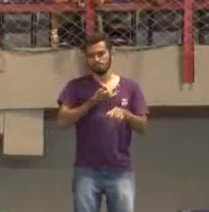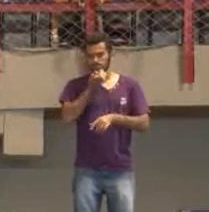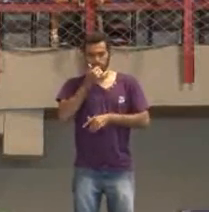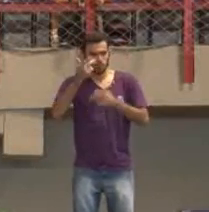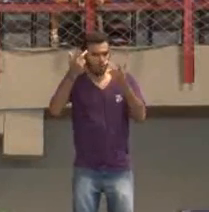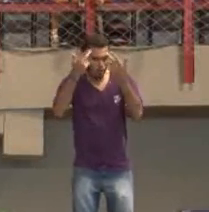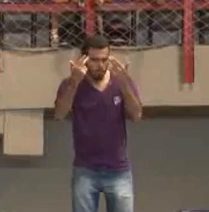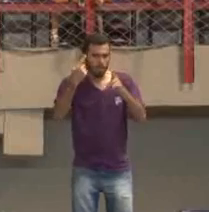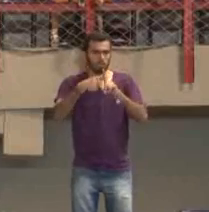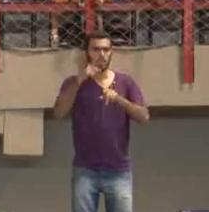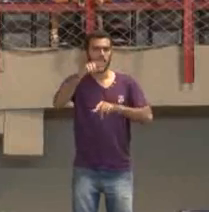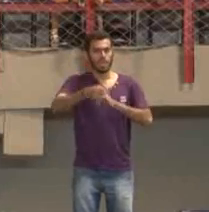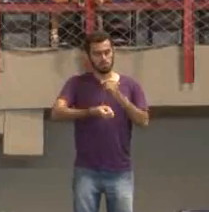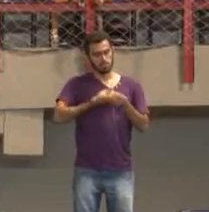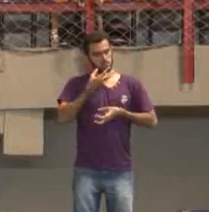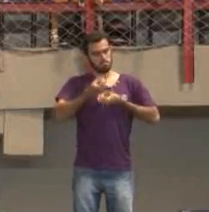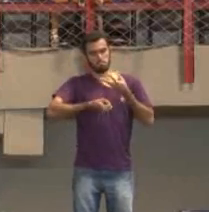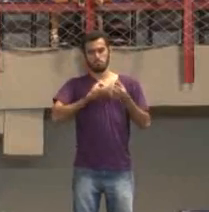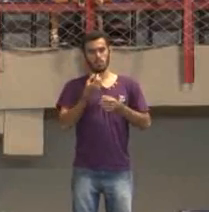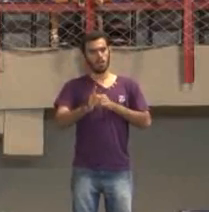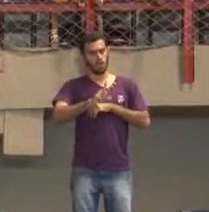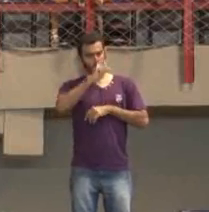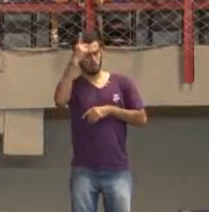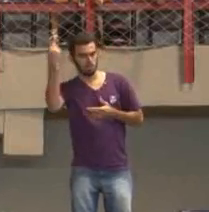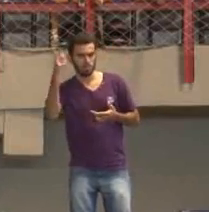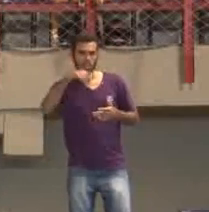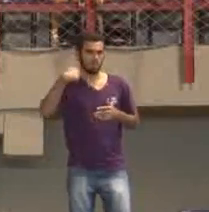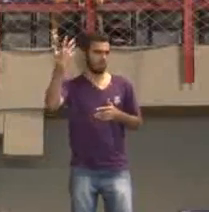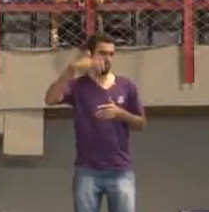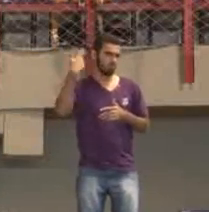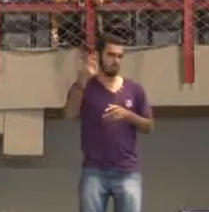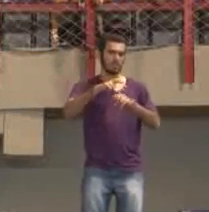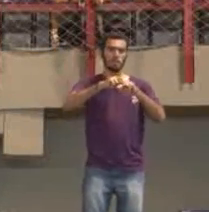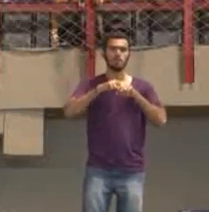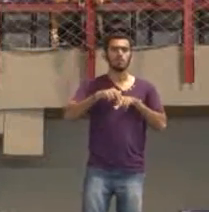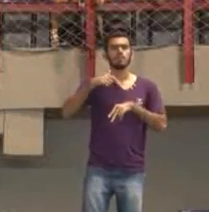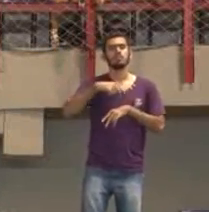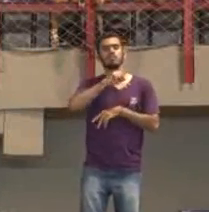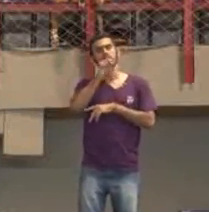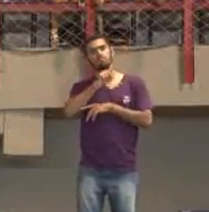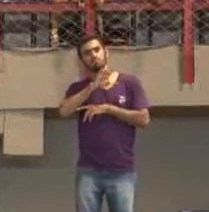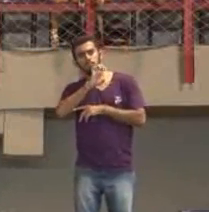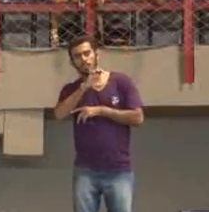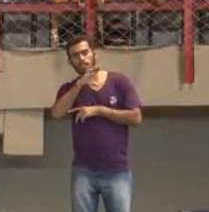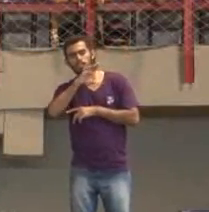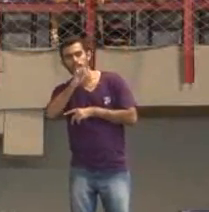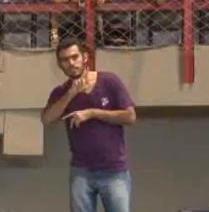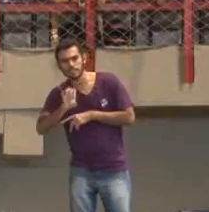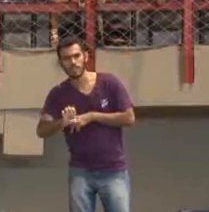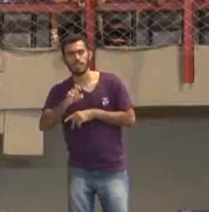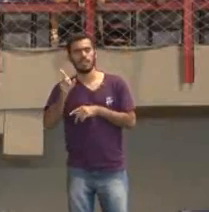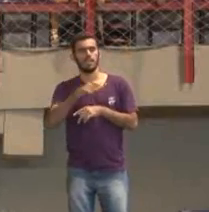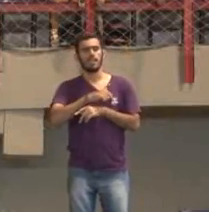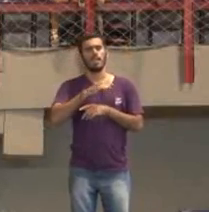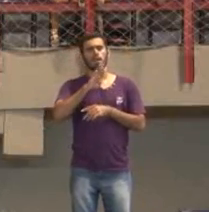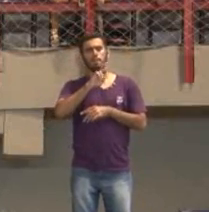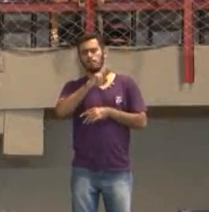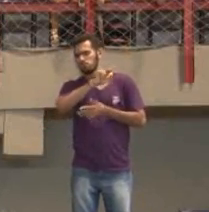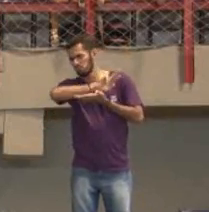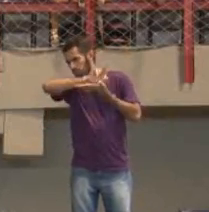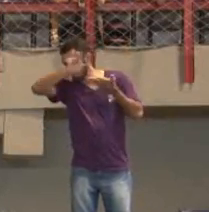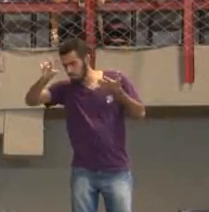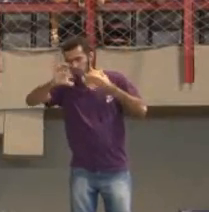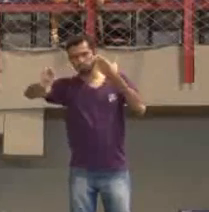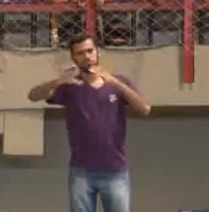música. Então, Zezé de Camargo e Luciano, Chitãozinho e Chororó, Bruno e Marrone, Vitor e Léo, o Escambau e o